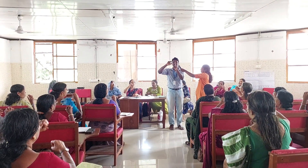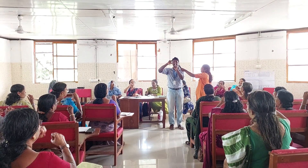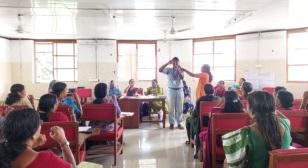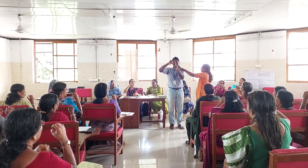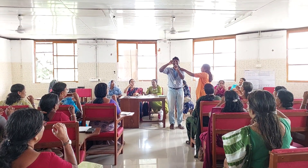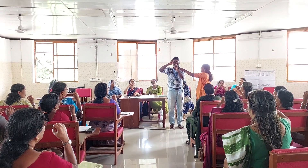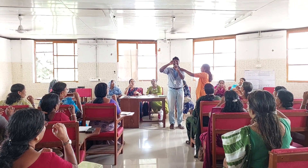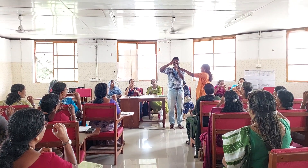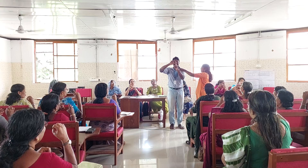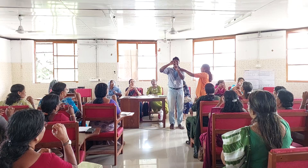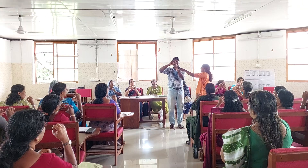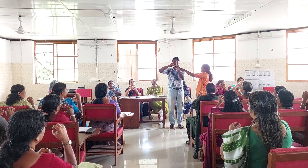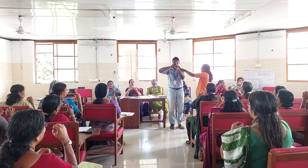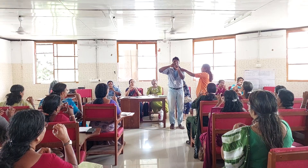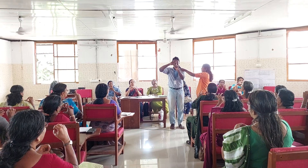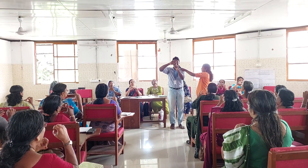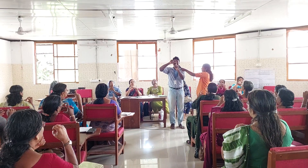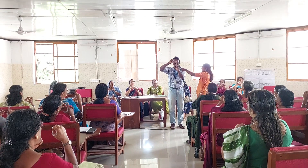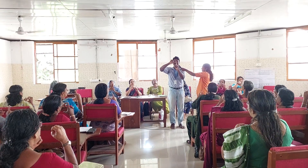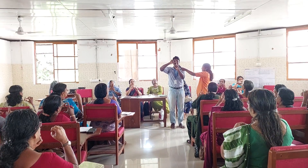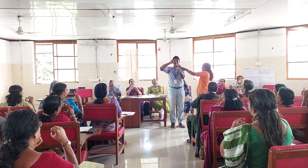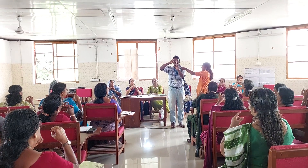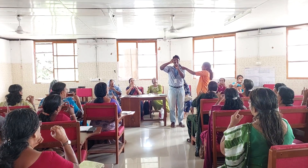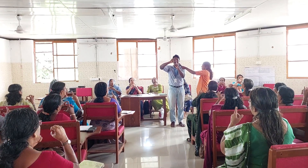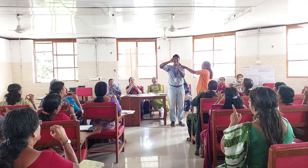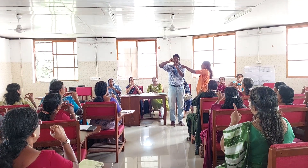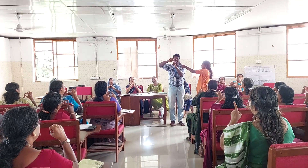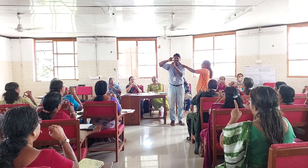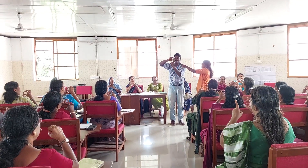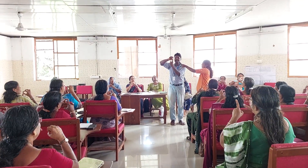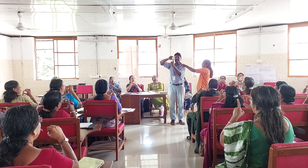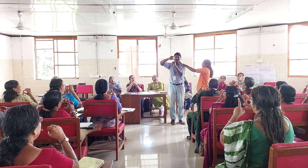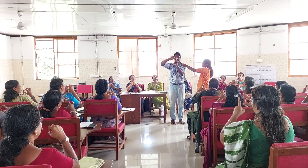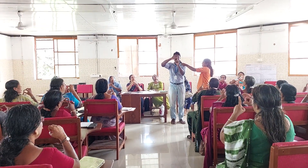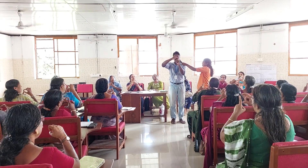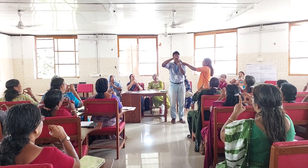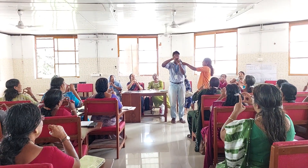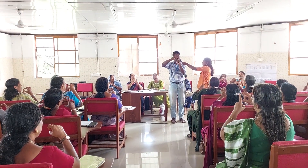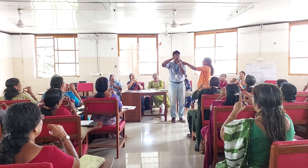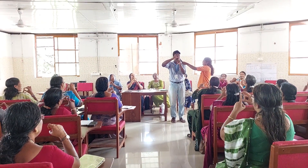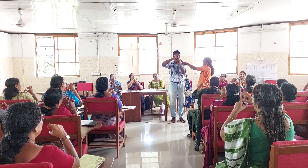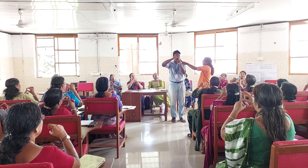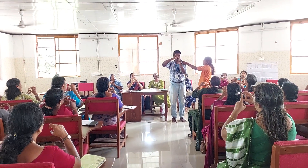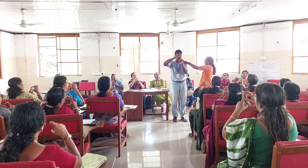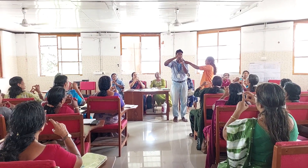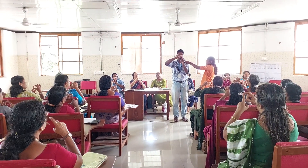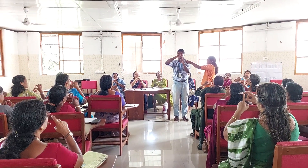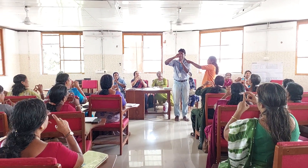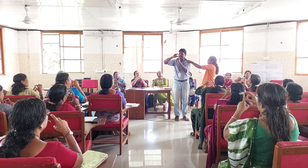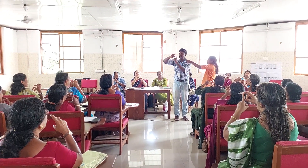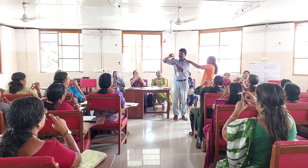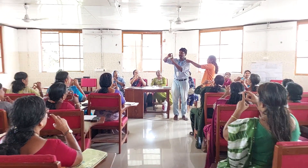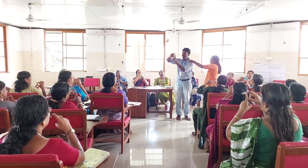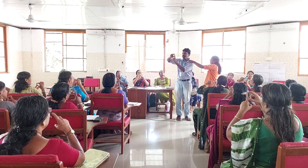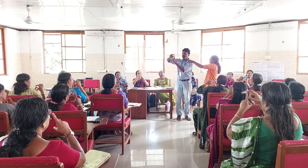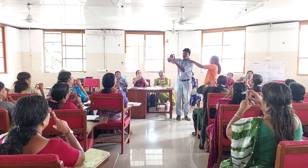പി. നമ്മുടെ ചുണ്ടുവിരൽ നിർത്തിയിട്ട് അതിലൊരു കുളത്തിട്ട് കൊടുത്താൽ പി ആയി. നിങ്ങൾക്ക് കാണാം, പിയുടെ ഷേപ്പ് കാണുന്നുണ്ട്. നിങ്ങൾ ഓരോന്ന് കാണിക്കുമ്പോൾ നിങ്ങൾക്ക് കാണാം. ഇട്ട് കൊടുക്കുക